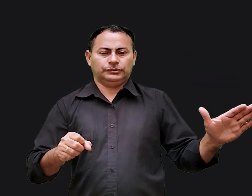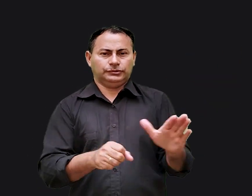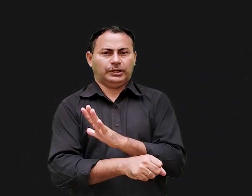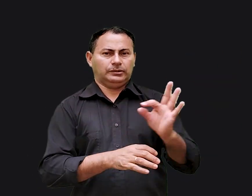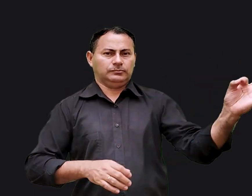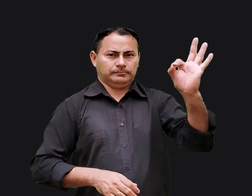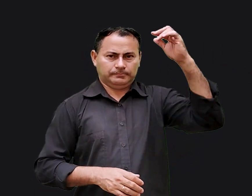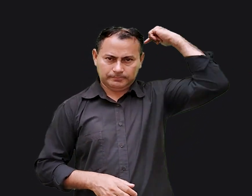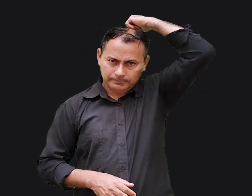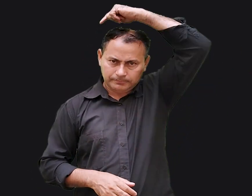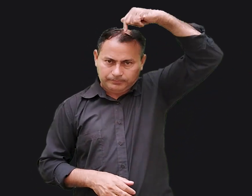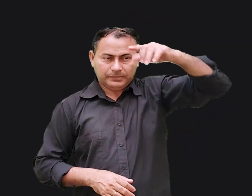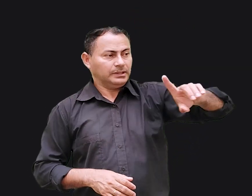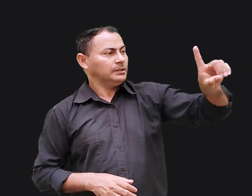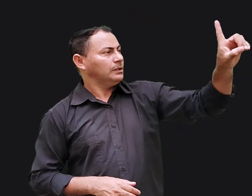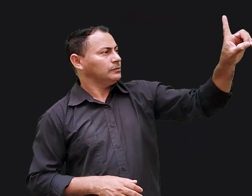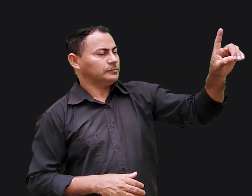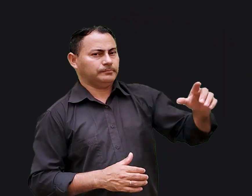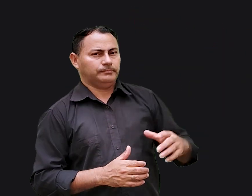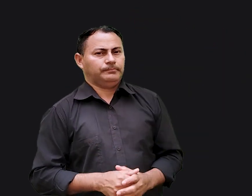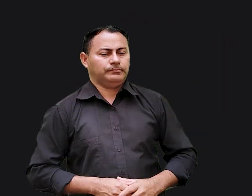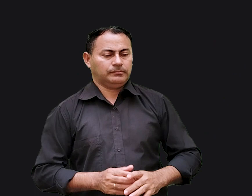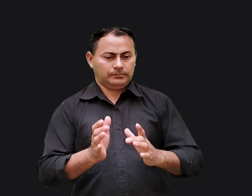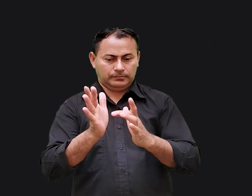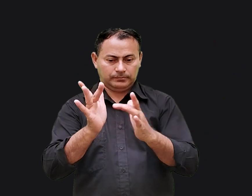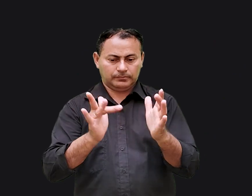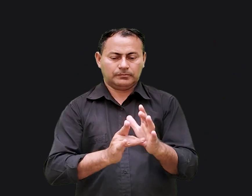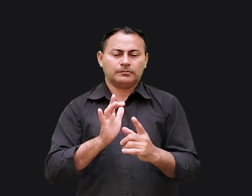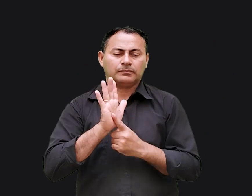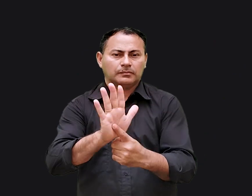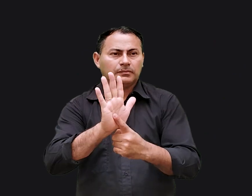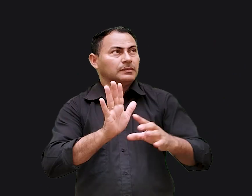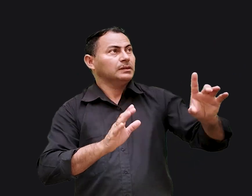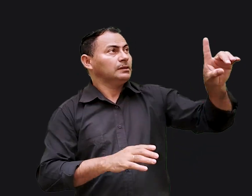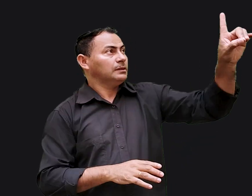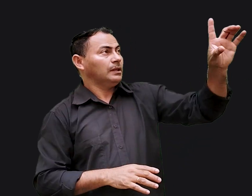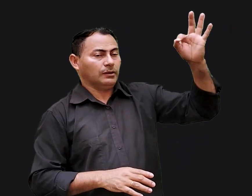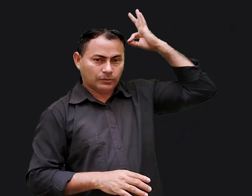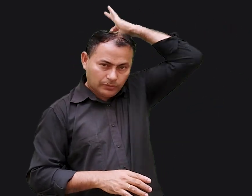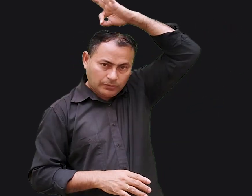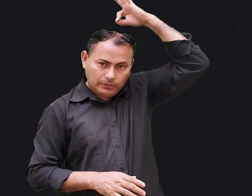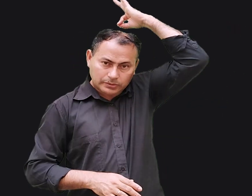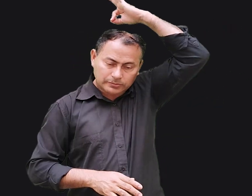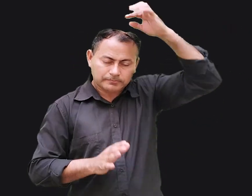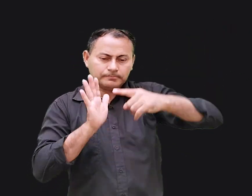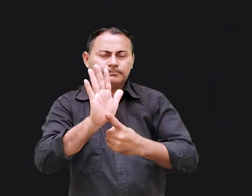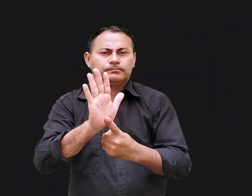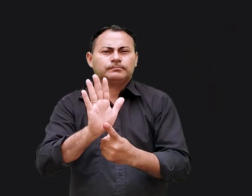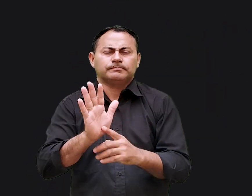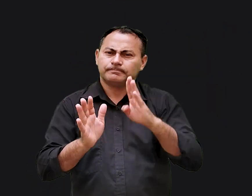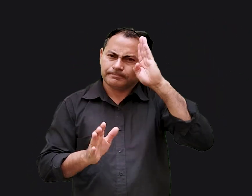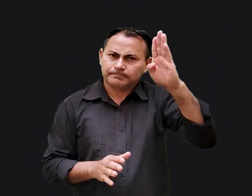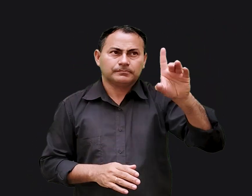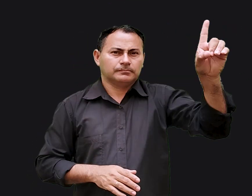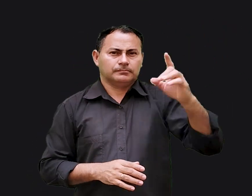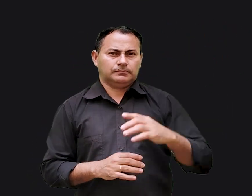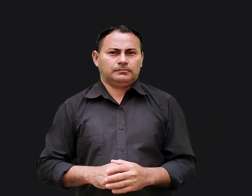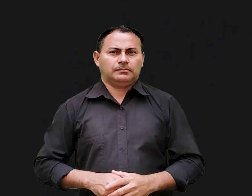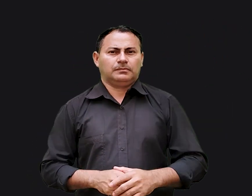cheio do Espírito de Deus. Ele manifestará o Espírito de Deus e expressará a essência de Deus de